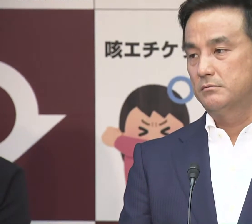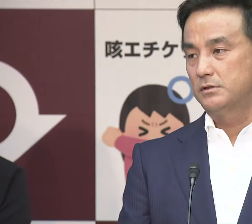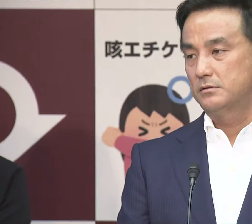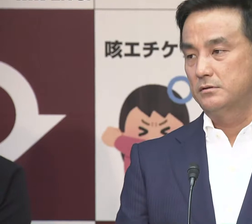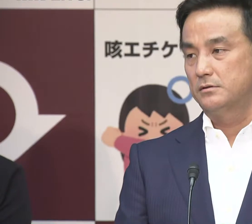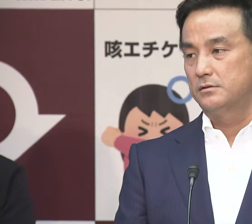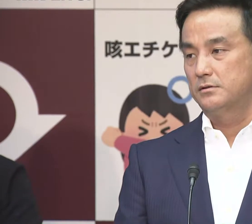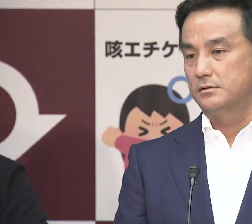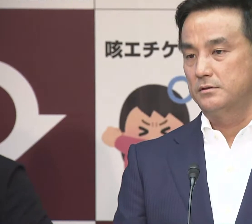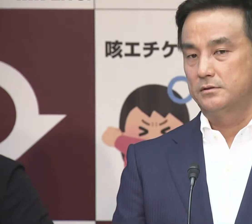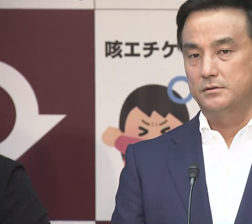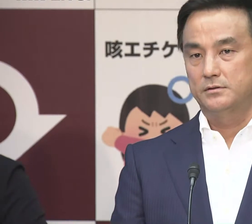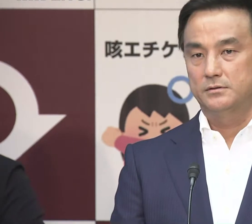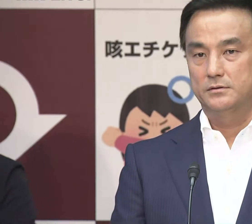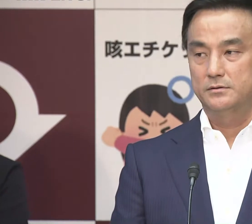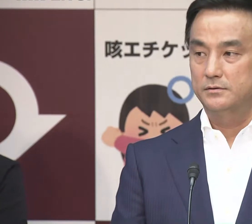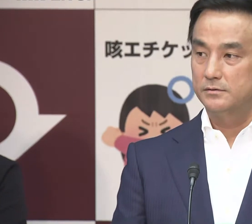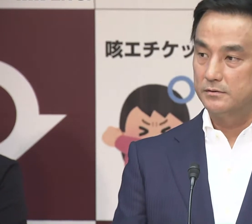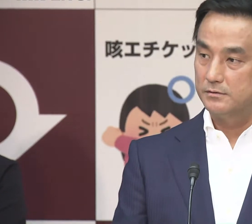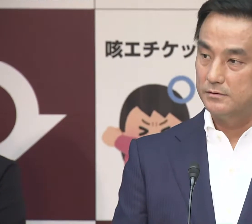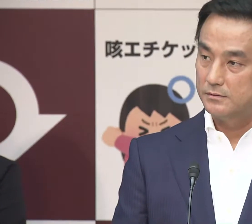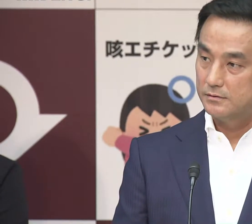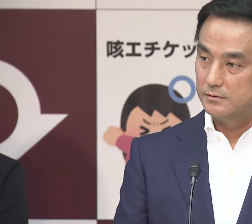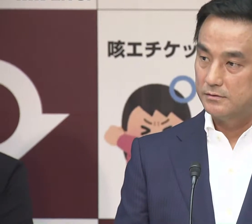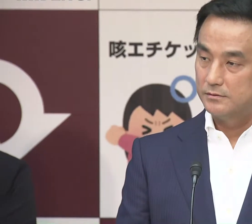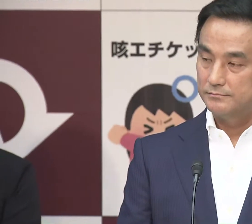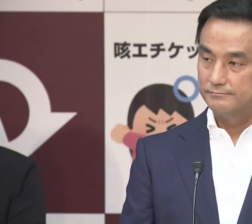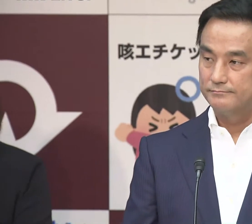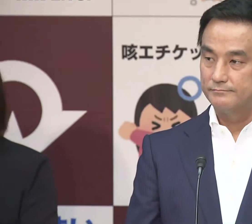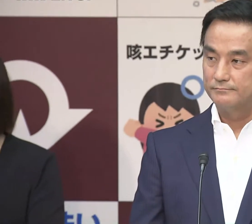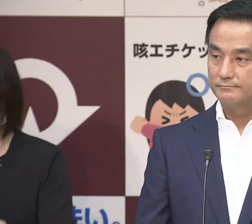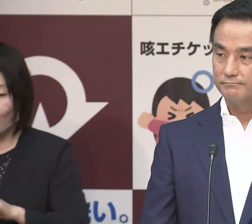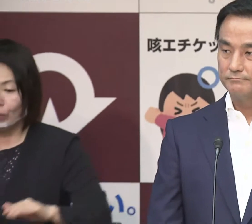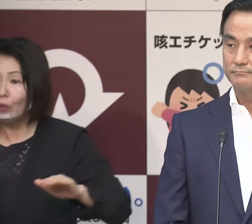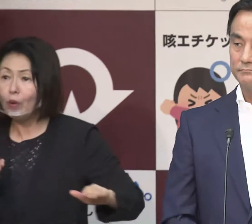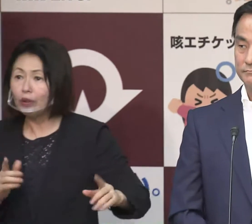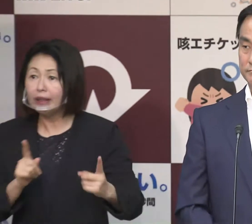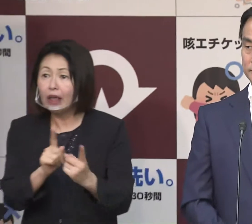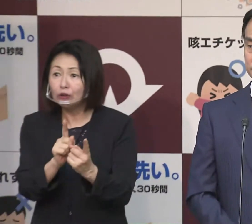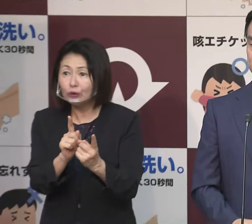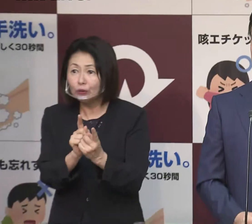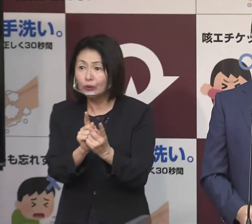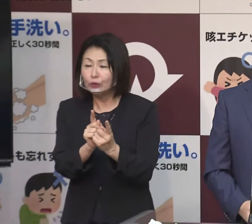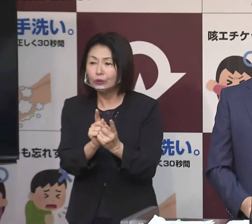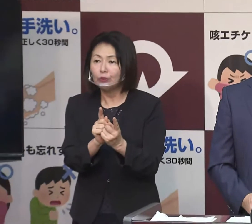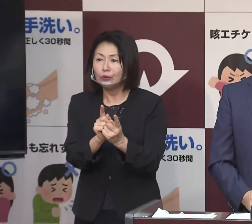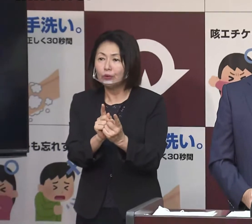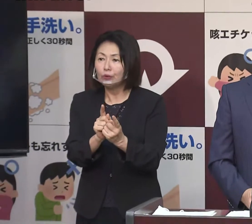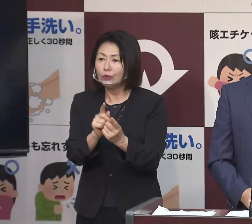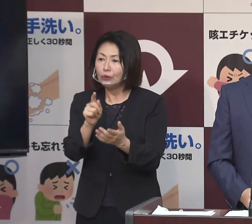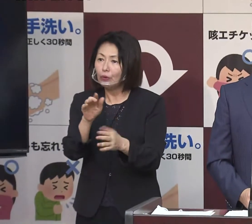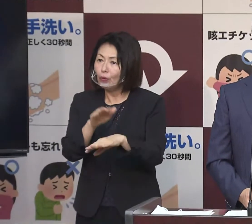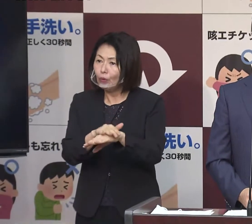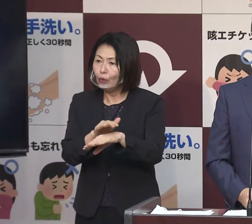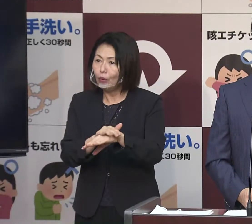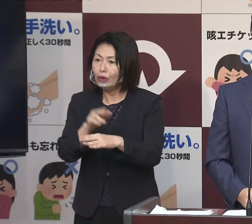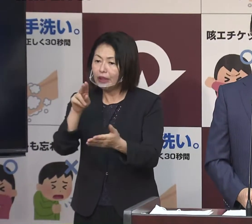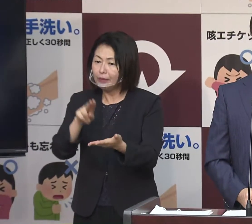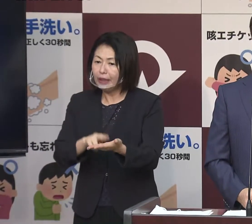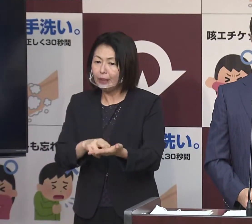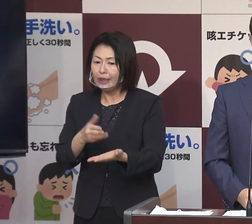とかいうのかちょっと分かりませんけど、この子の学校とか施設に対する対応みたいなのが見ているもの